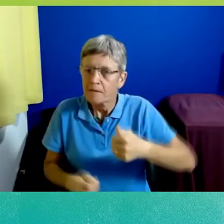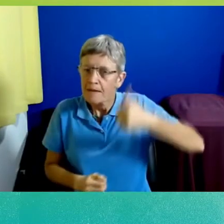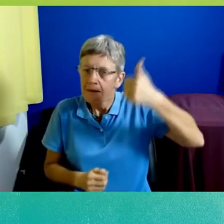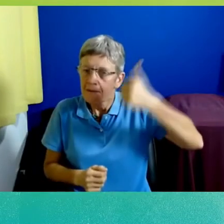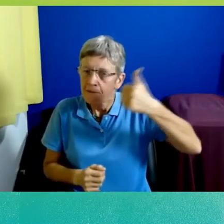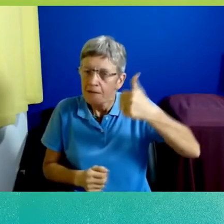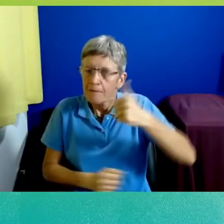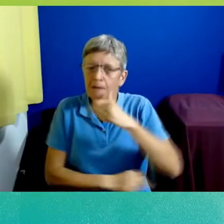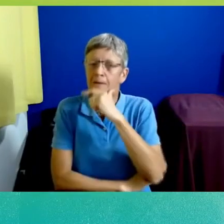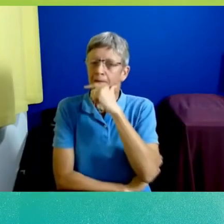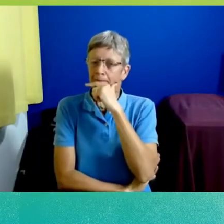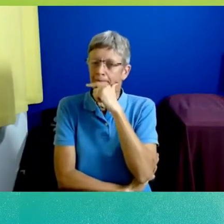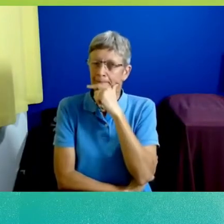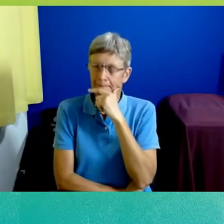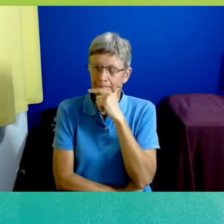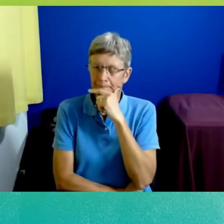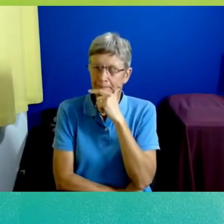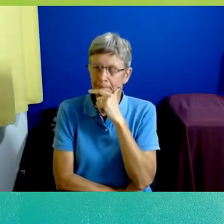Então,